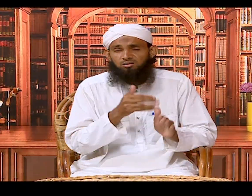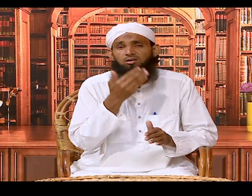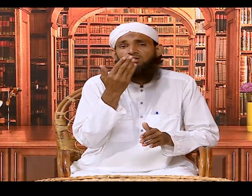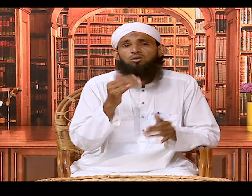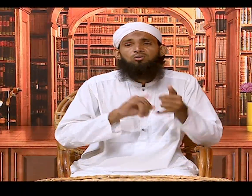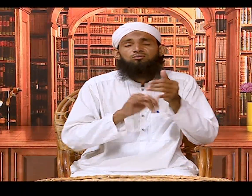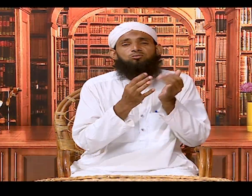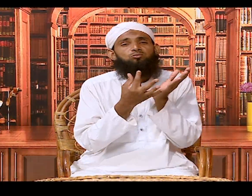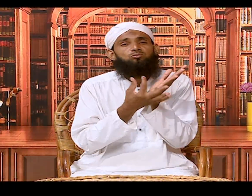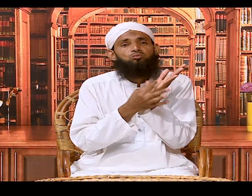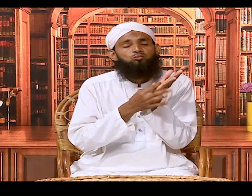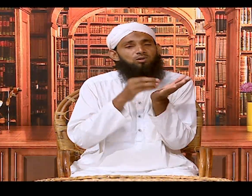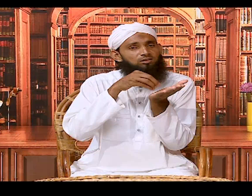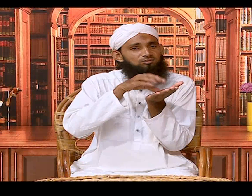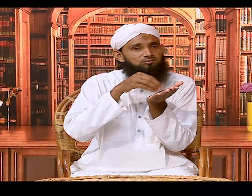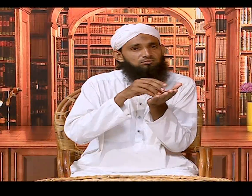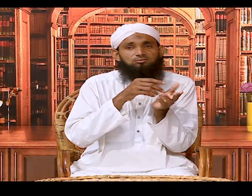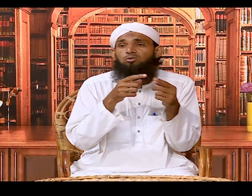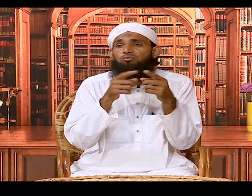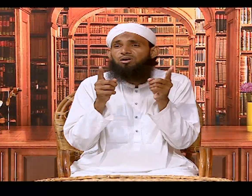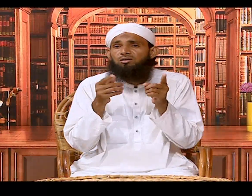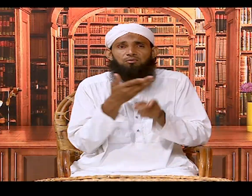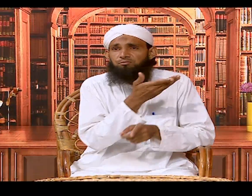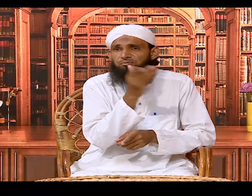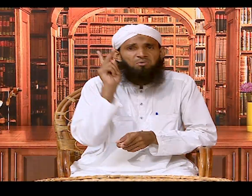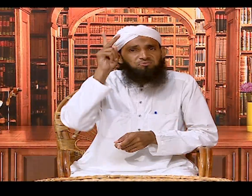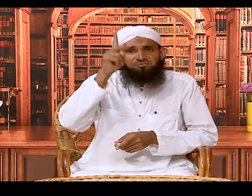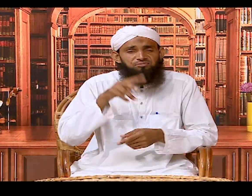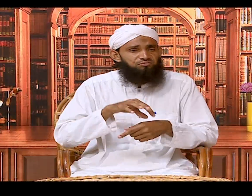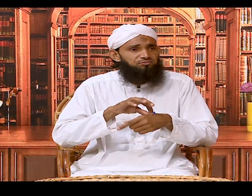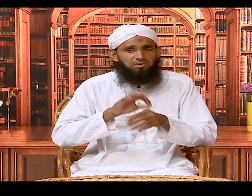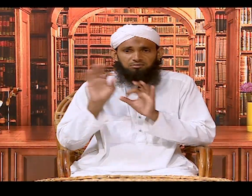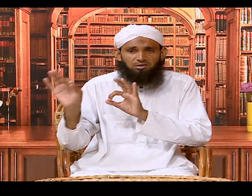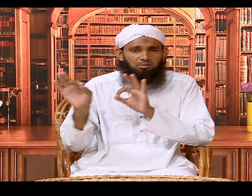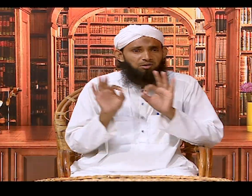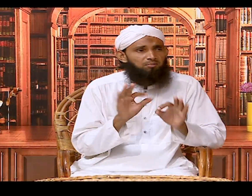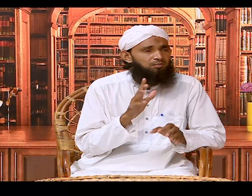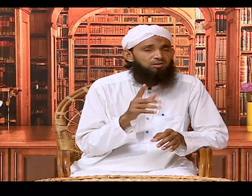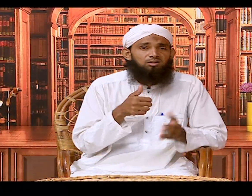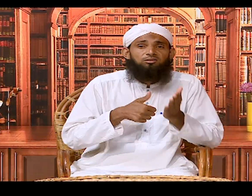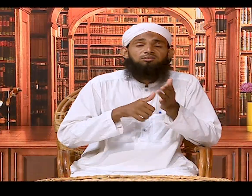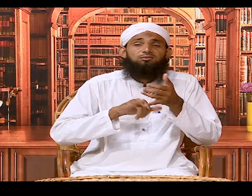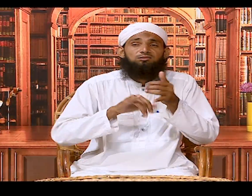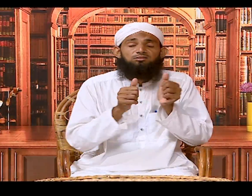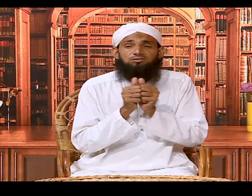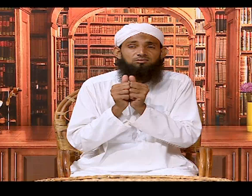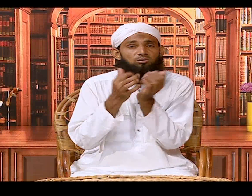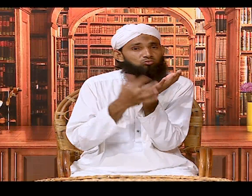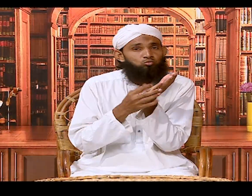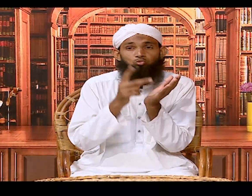کی نکاح بھی کیے، لیکن حضرت عثمان غنی رضی اللہ عنہ کے علاوہ انسانوں کی تاریخ میں کوئی بھی ایسا شخص نہیں ہے کہ جس کے